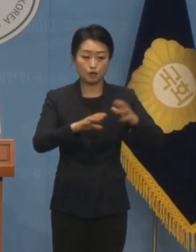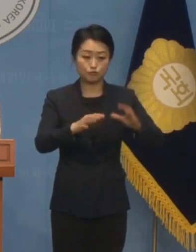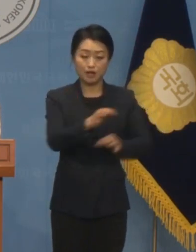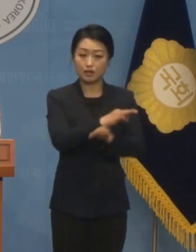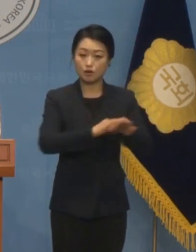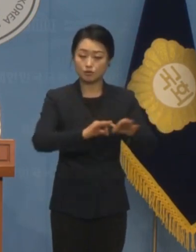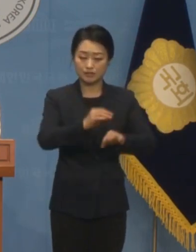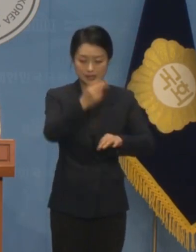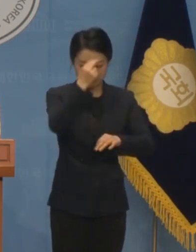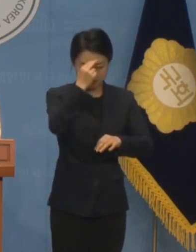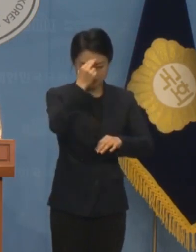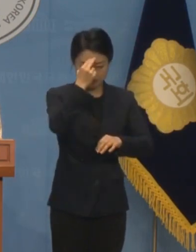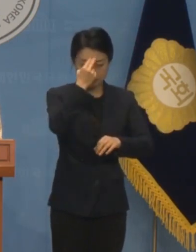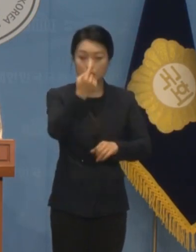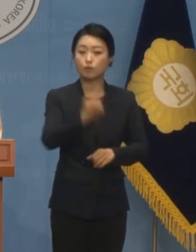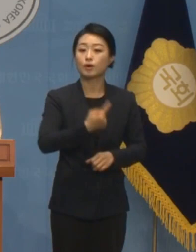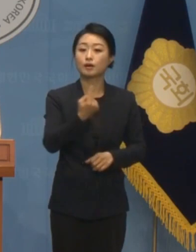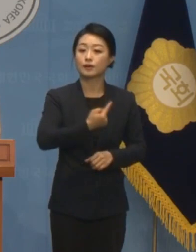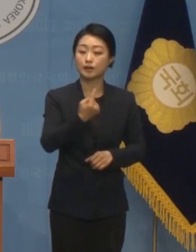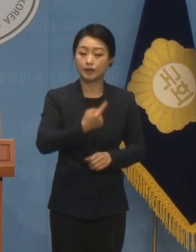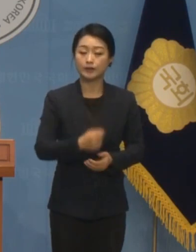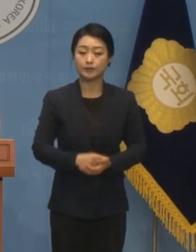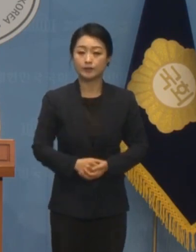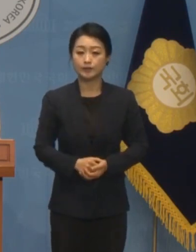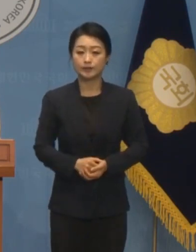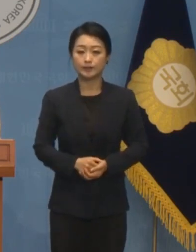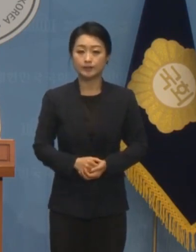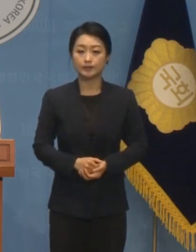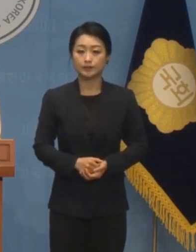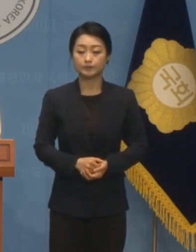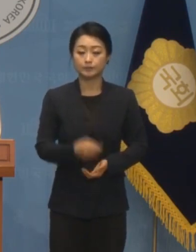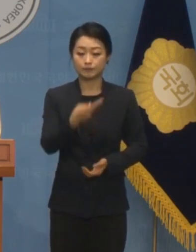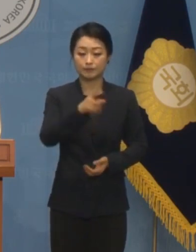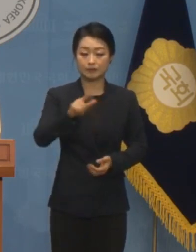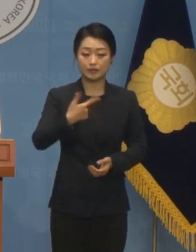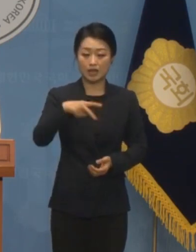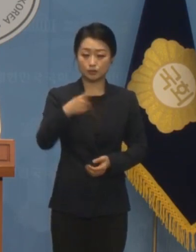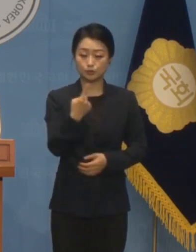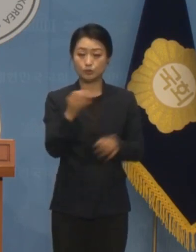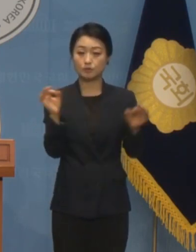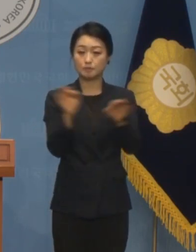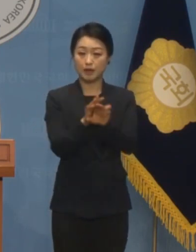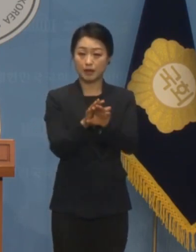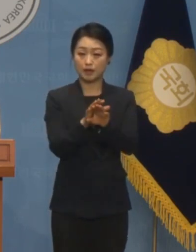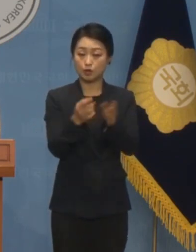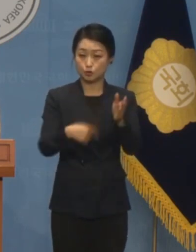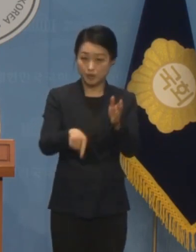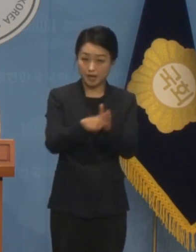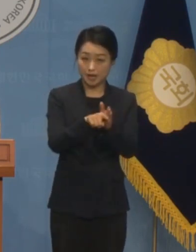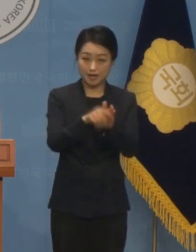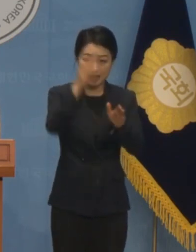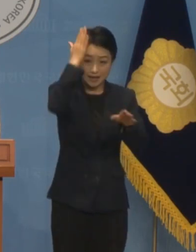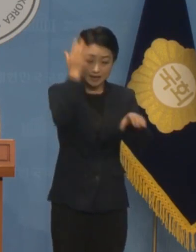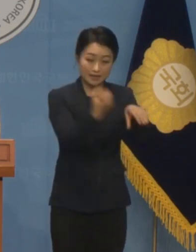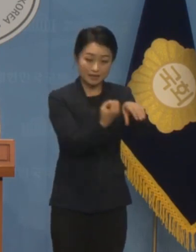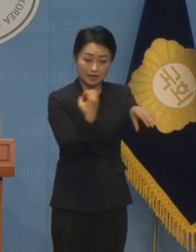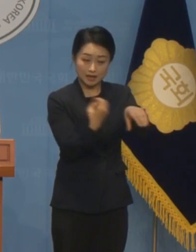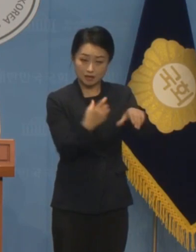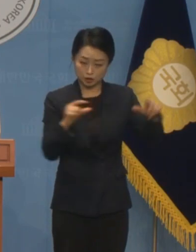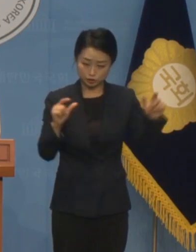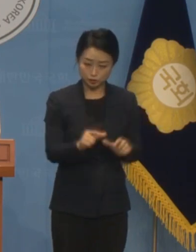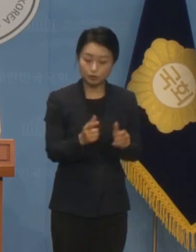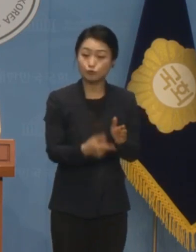경제의 대위기를 맞을 수도 있습니다. 탄소 중립 실현과 저탄소 경제로의